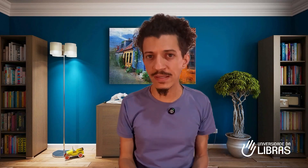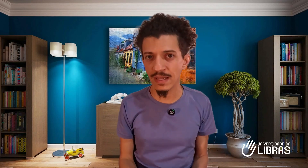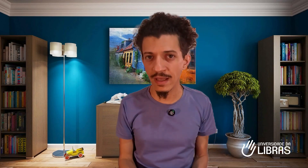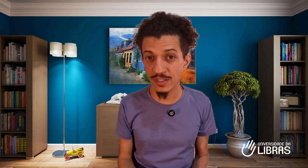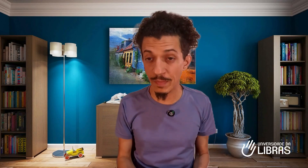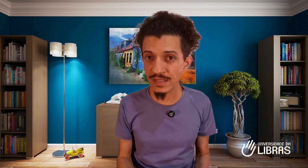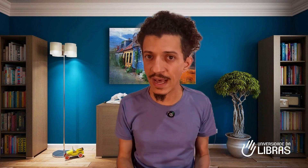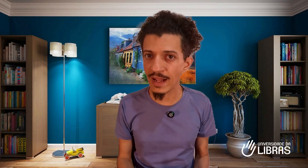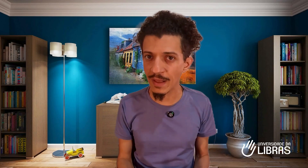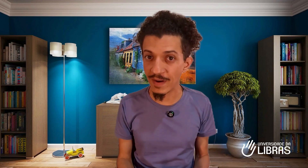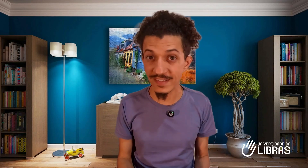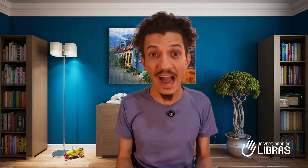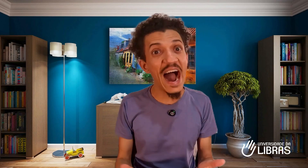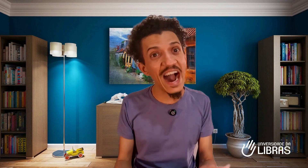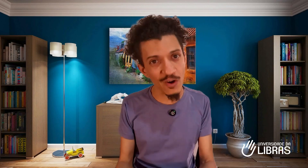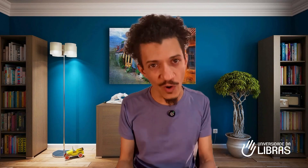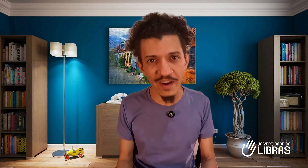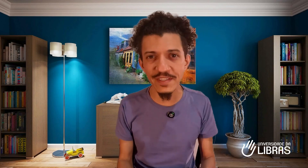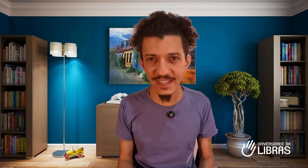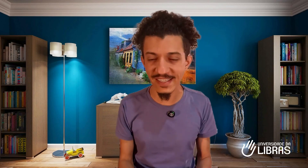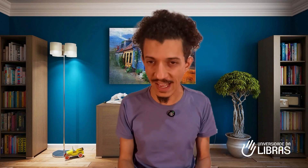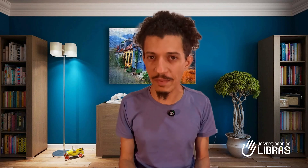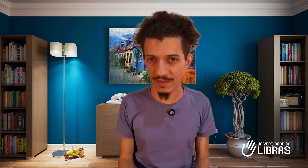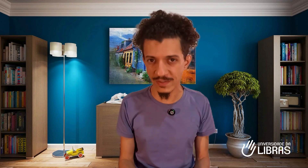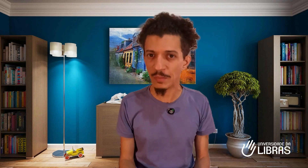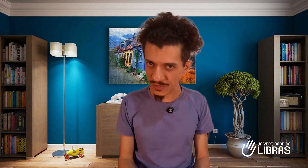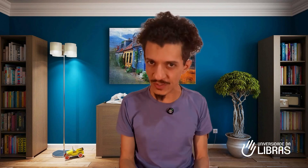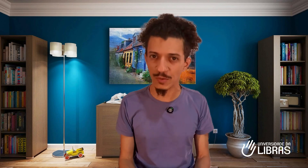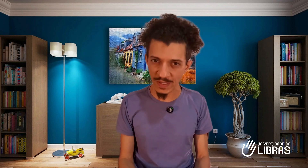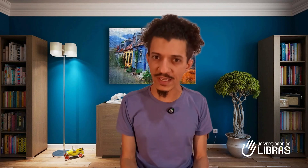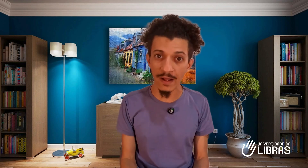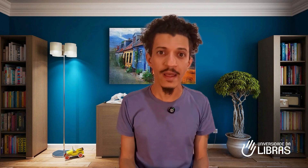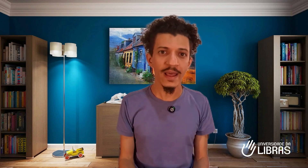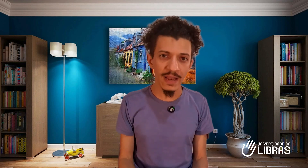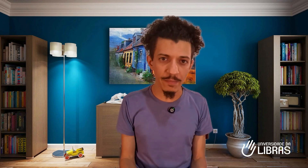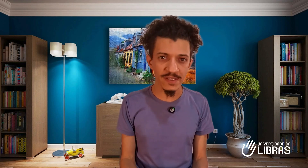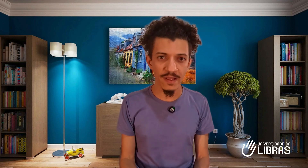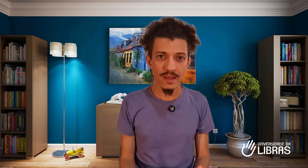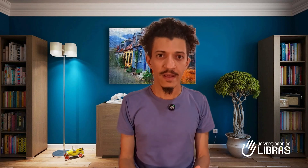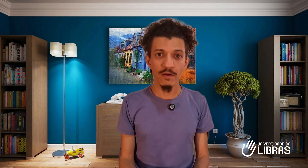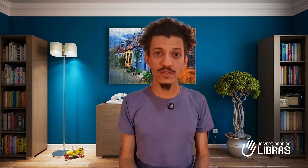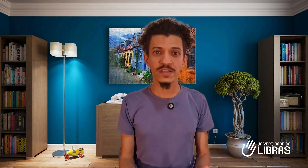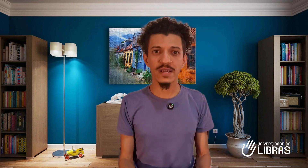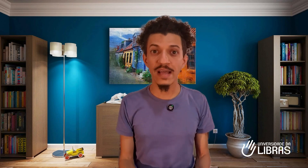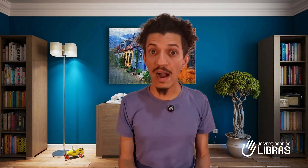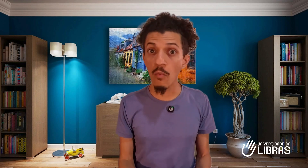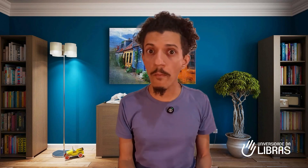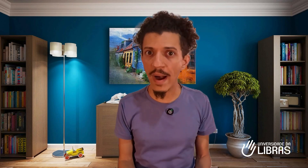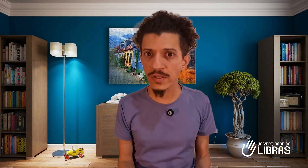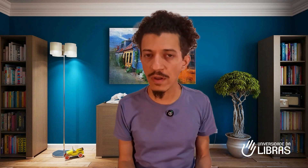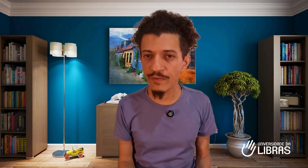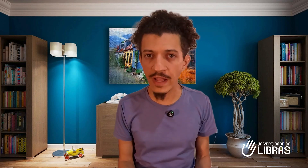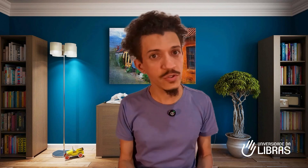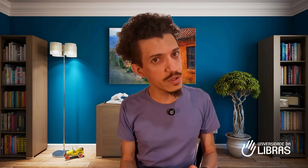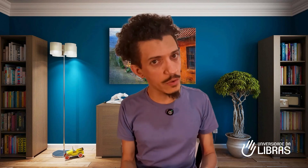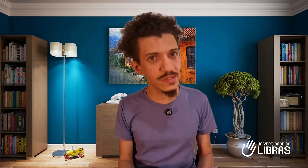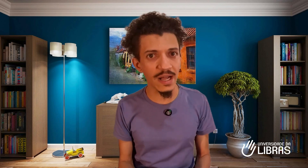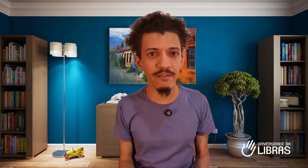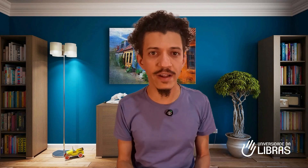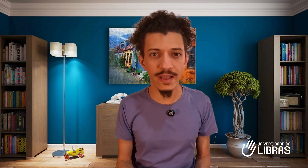de pensar em Libras. Agora você já sabe que você precisa de pensar em Libras. Então você já está um passo à frente do que eu estava naquela